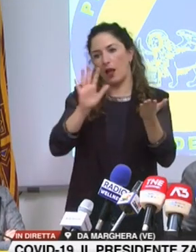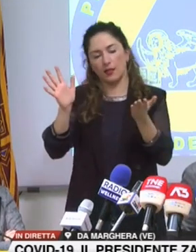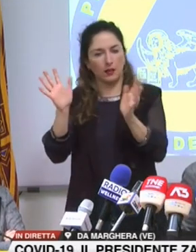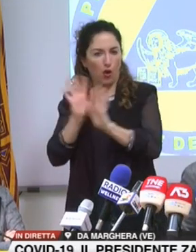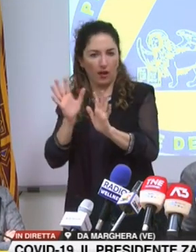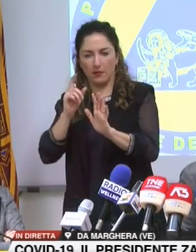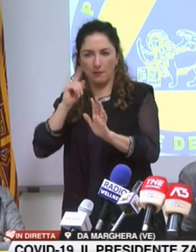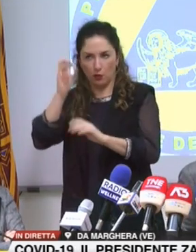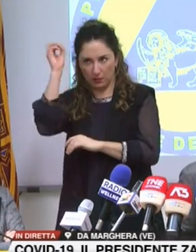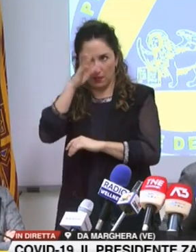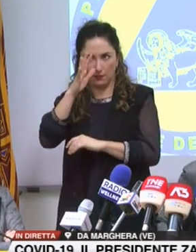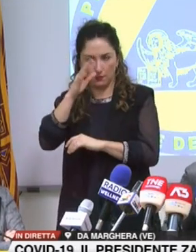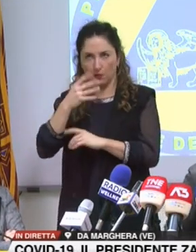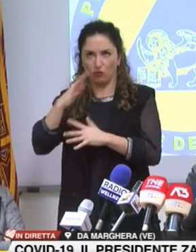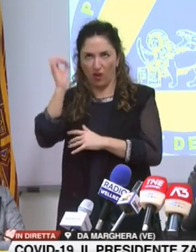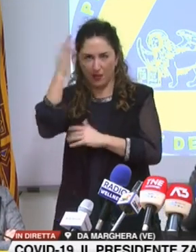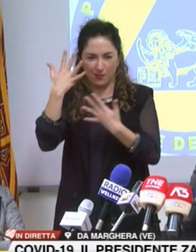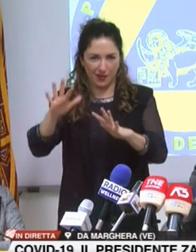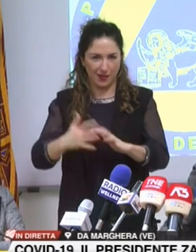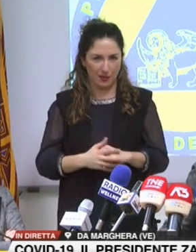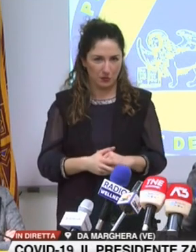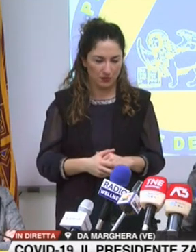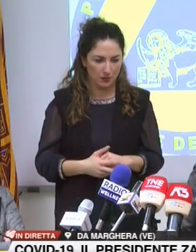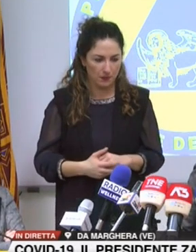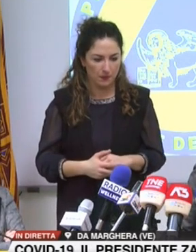dimenticati. Per cui, capite,